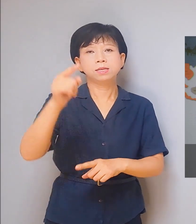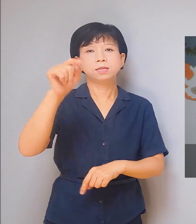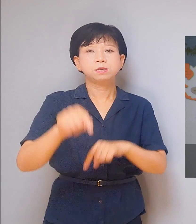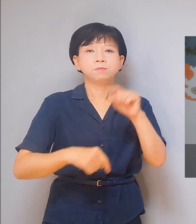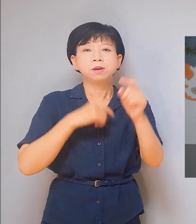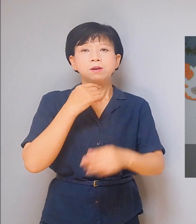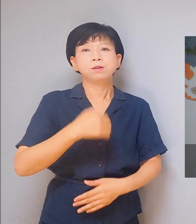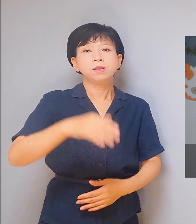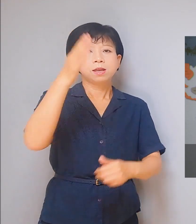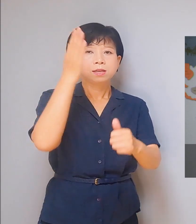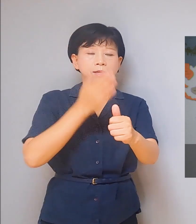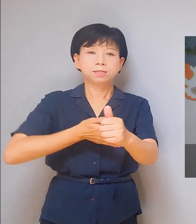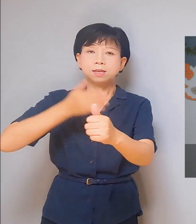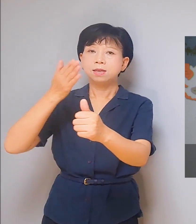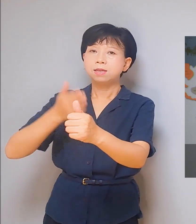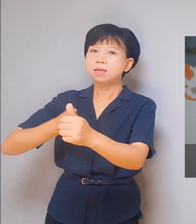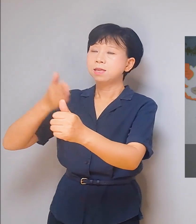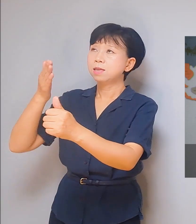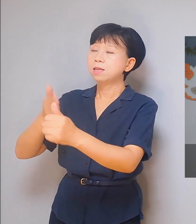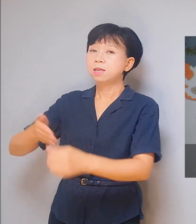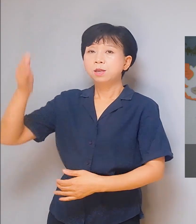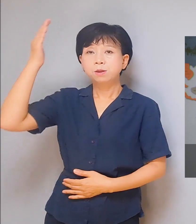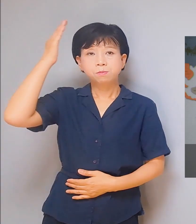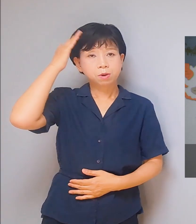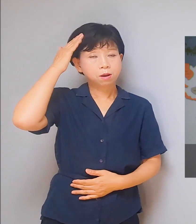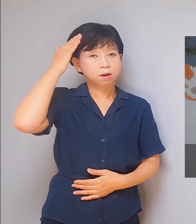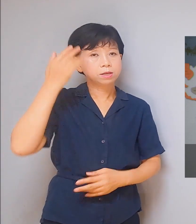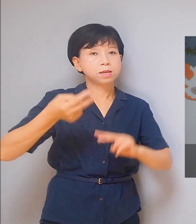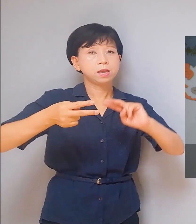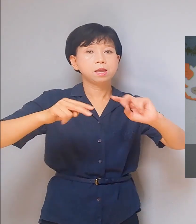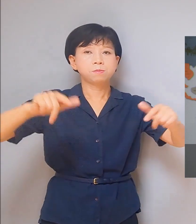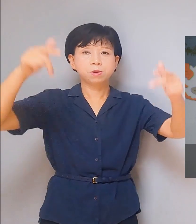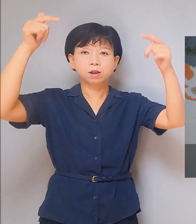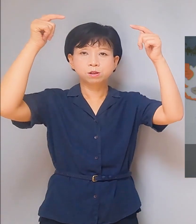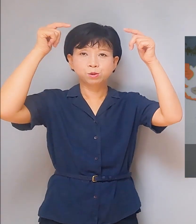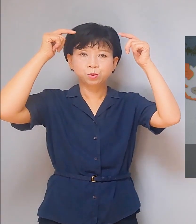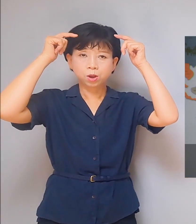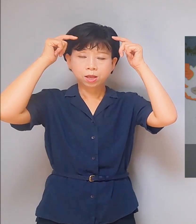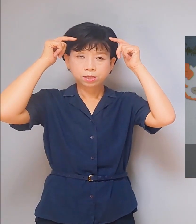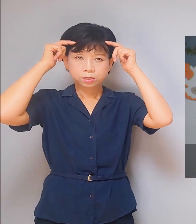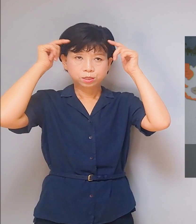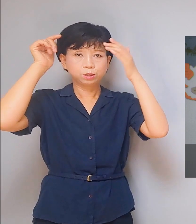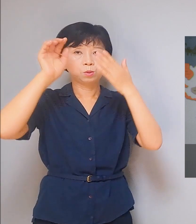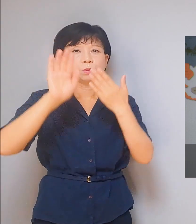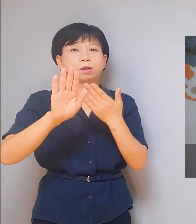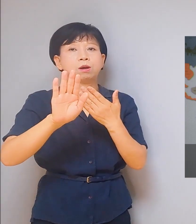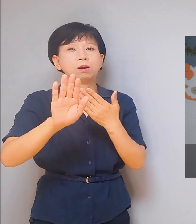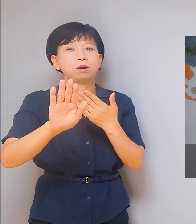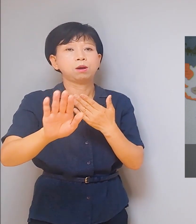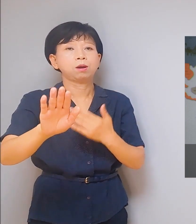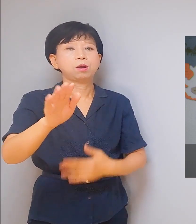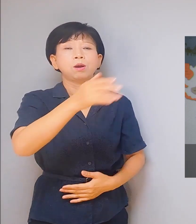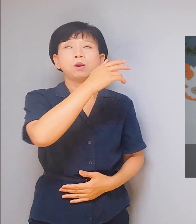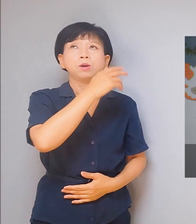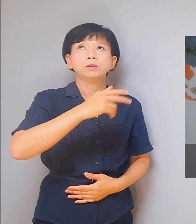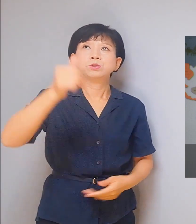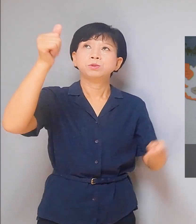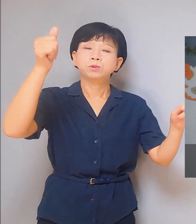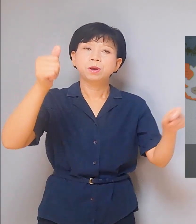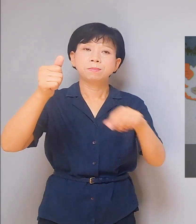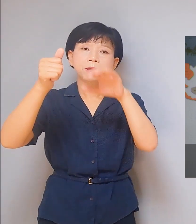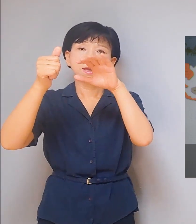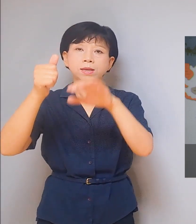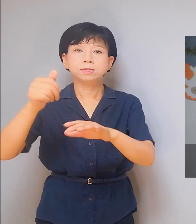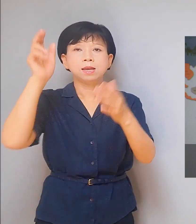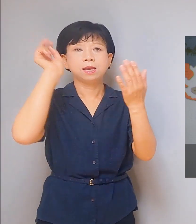날마다 이기며 나가세. 머리에 면류관 쓰고 주 앞에